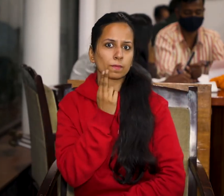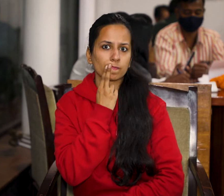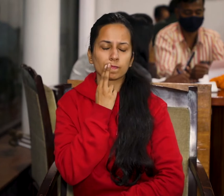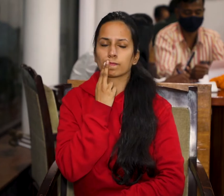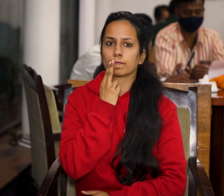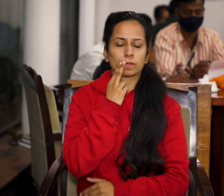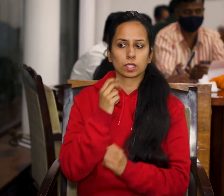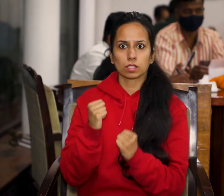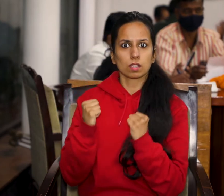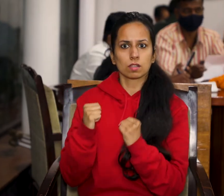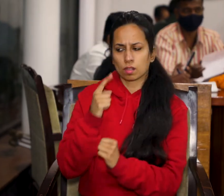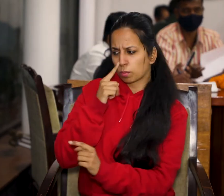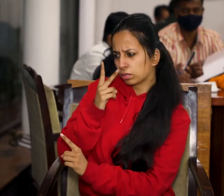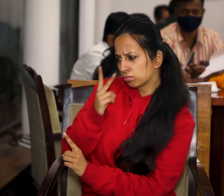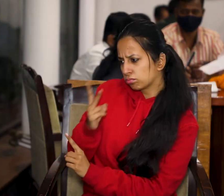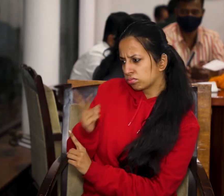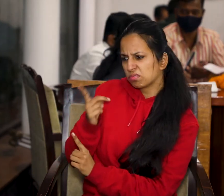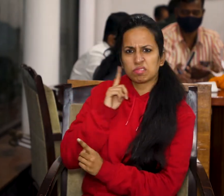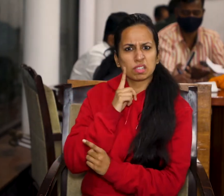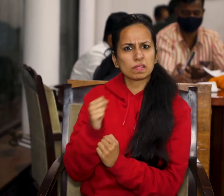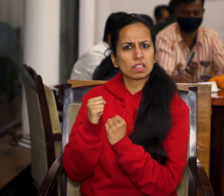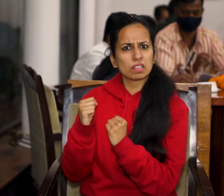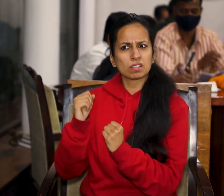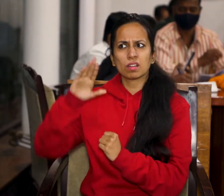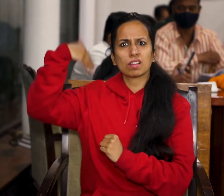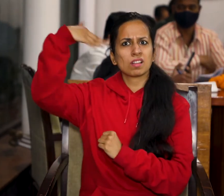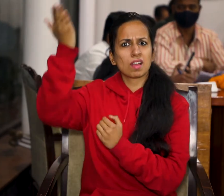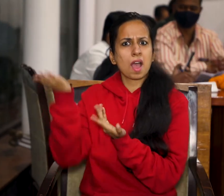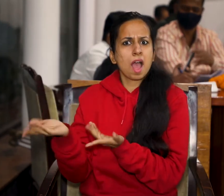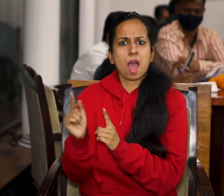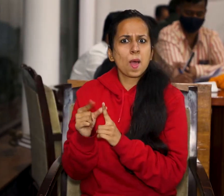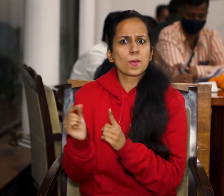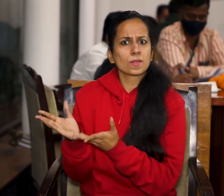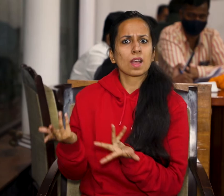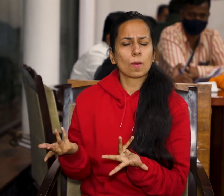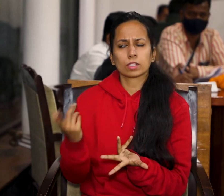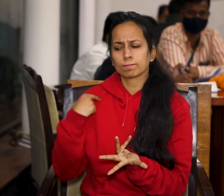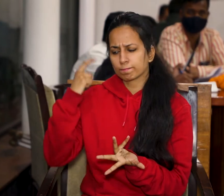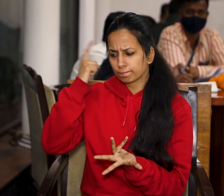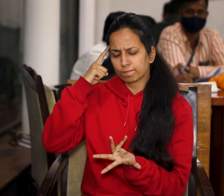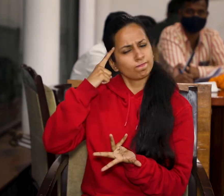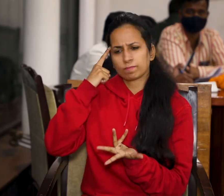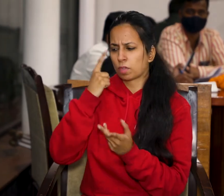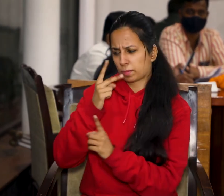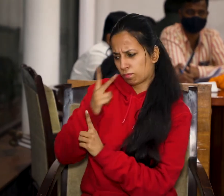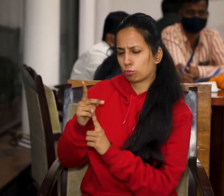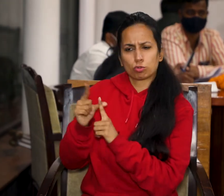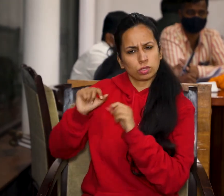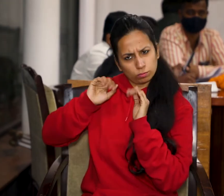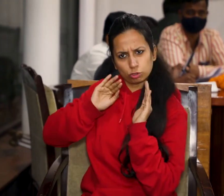मैं बॉर्न डेफ हूँ। मैं बधिर ही पैदा हुई थी और मुझे मालूम है काफ़ी मुश्किलें आती हैं, काफ़ी चैलेंजेस होते हैं डेफ लोगों की